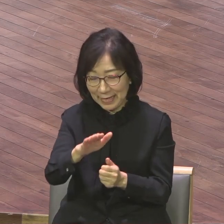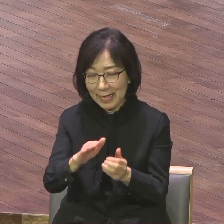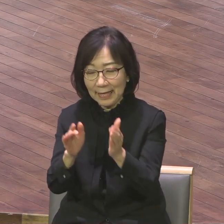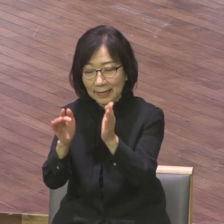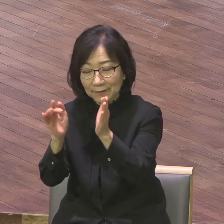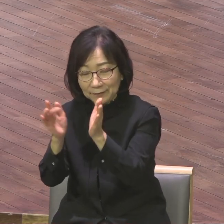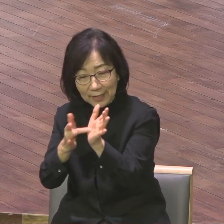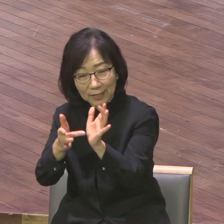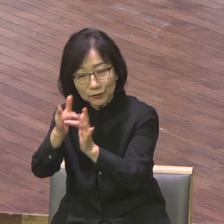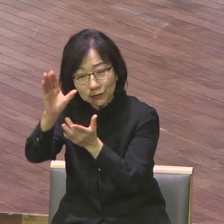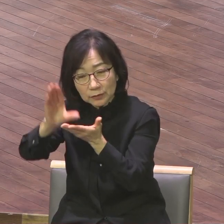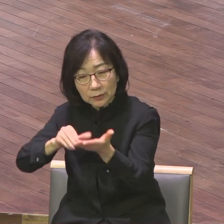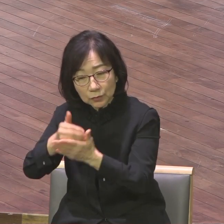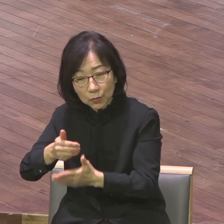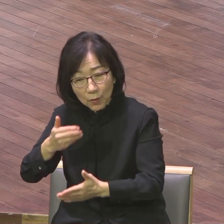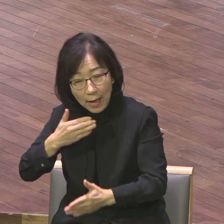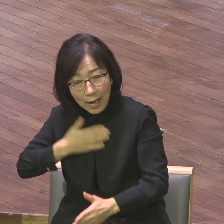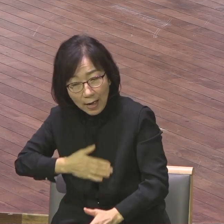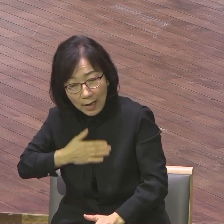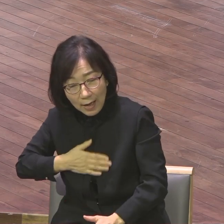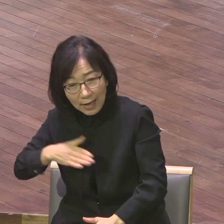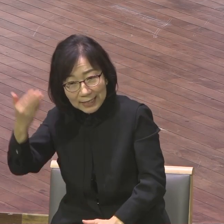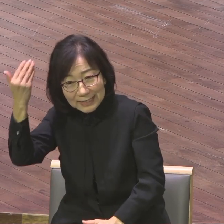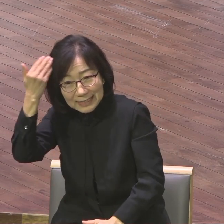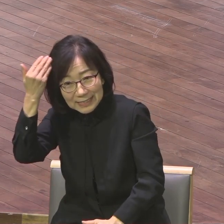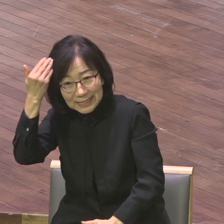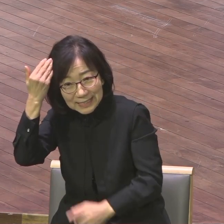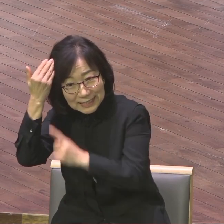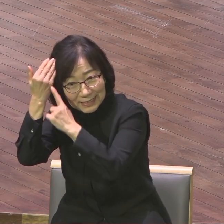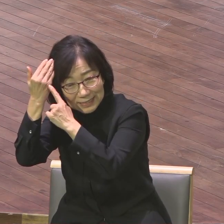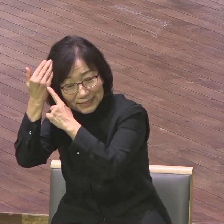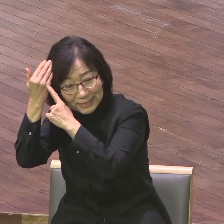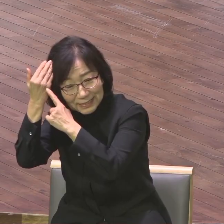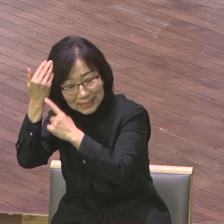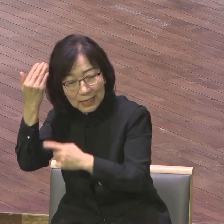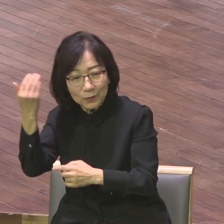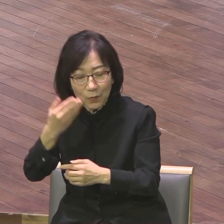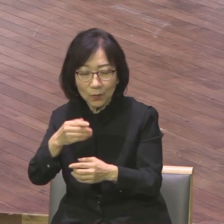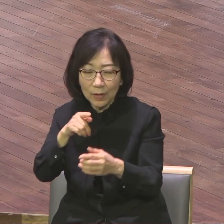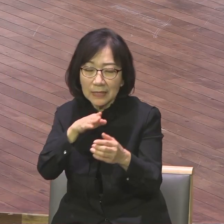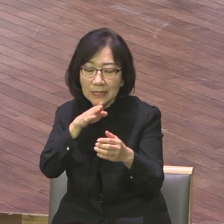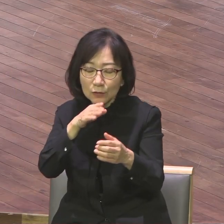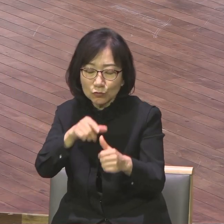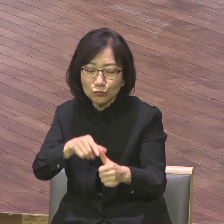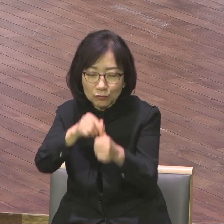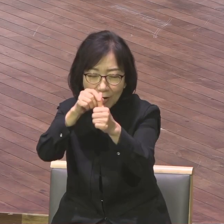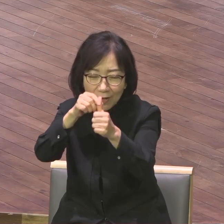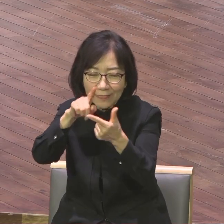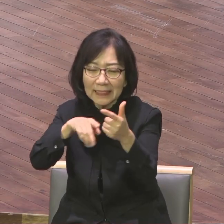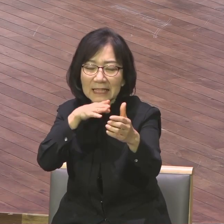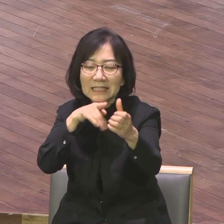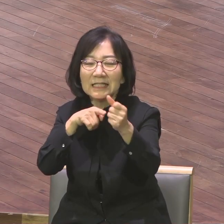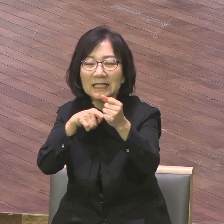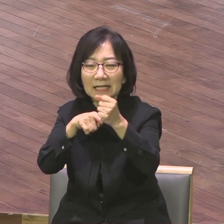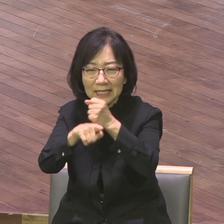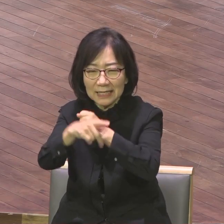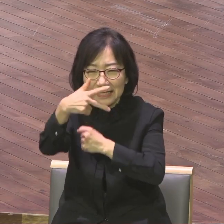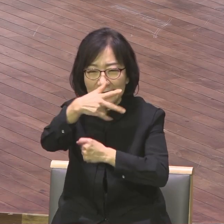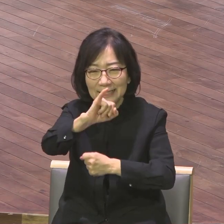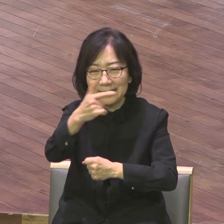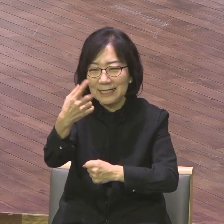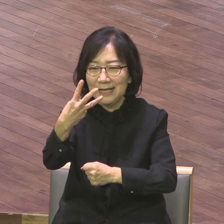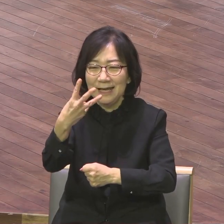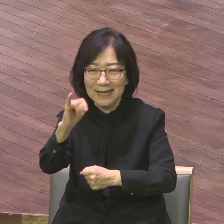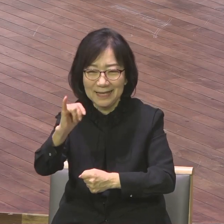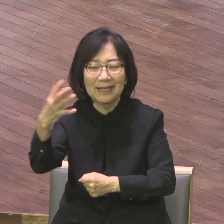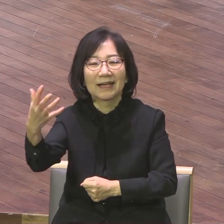지식과 그 안에 담겨져 있는 구원의 진리를 가지고 예배를 드려야 한다라는